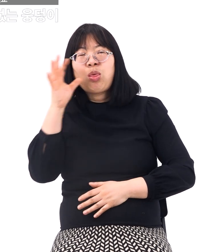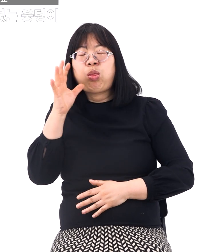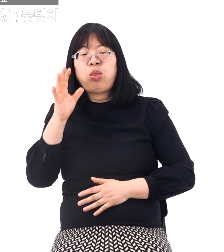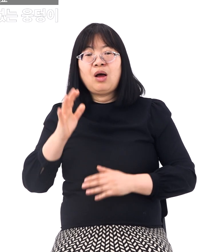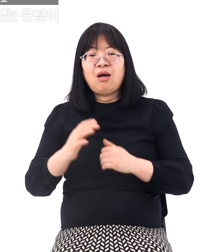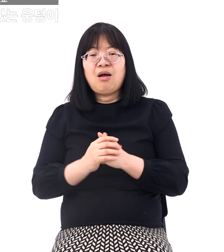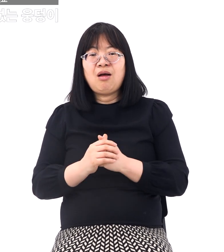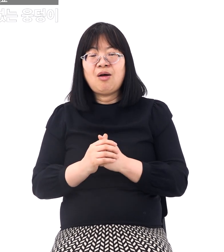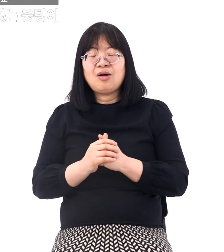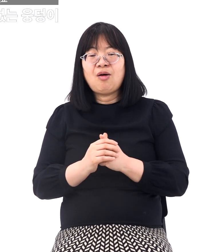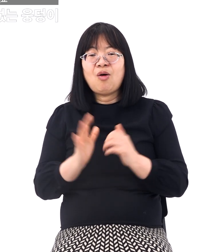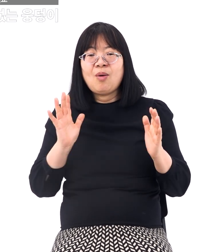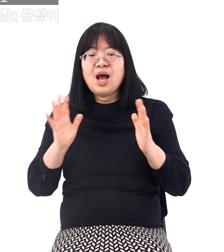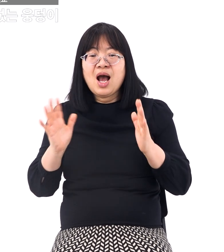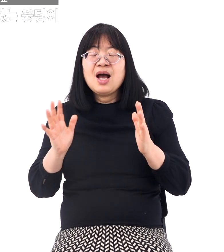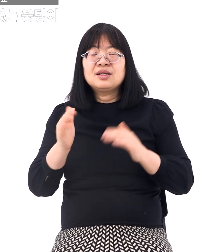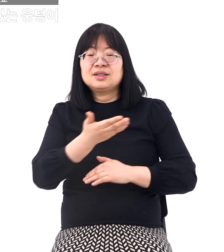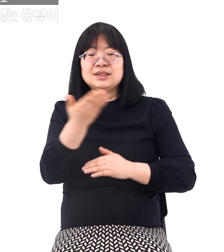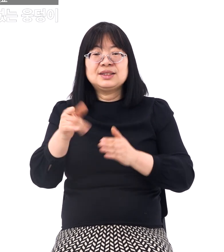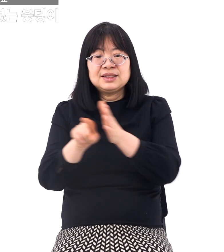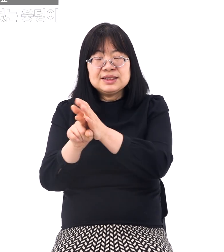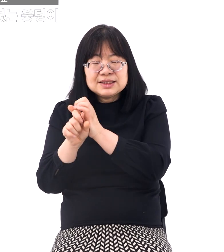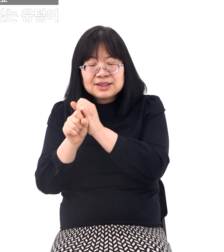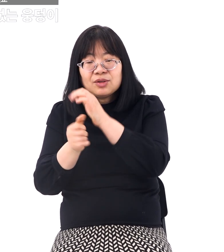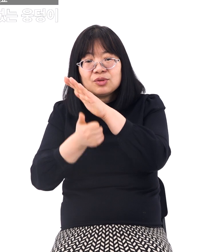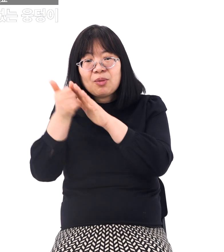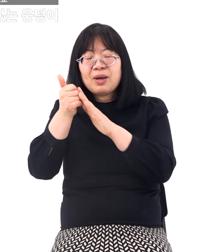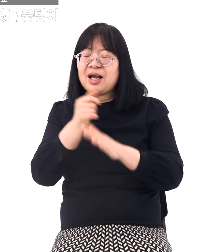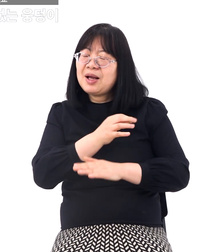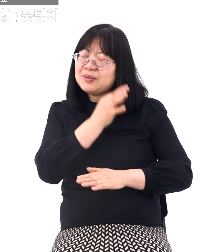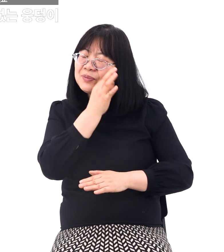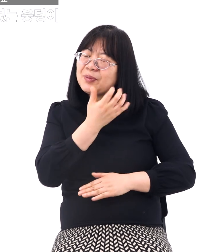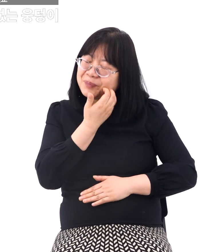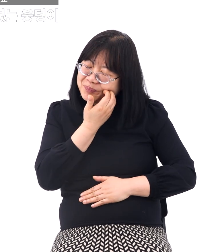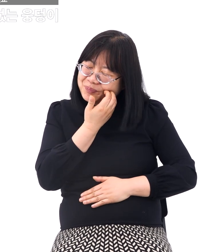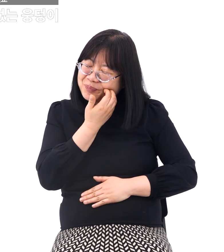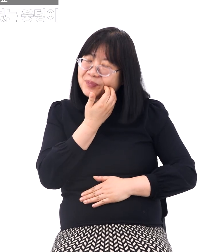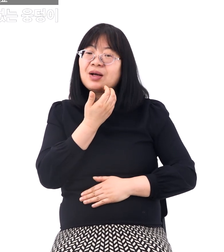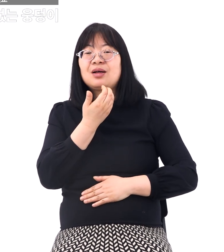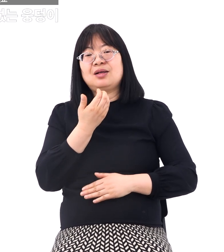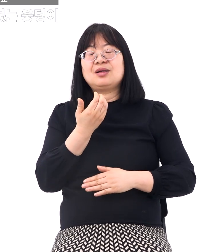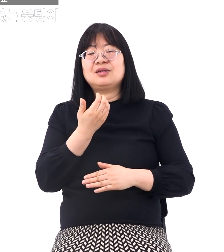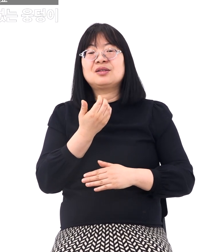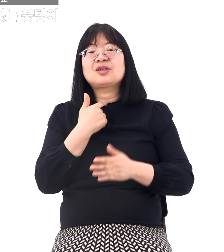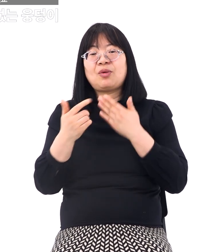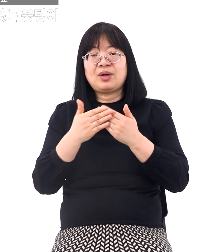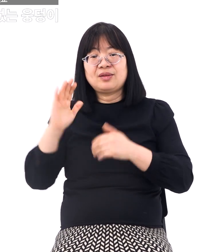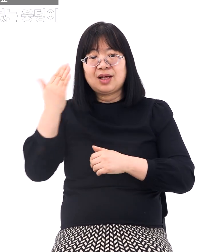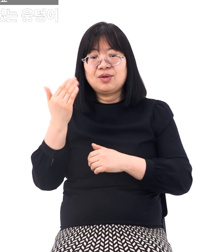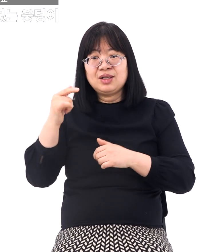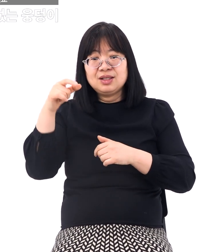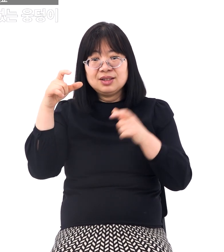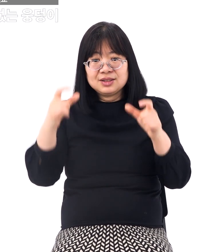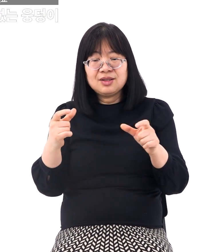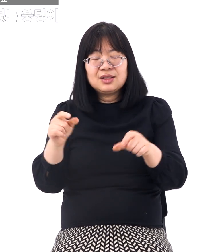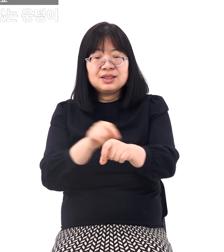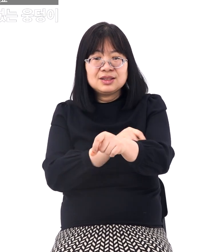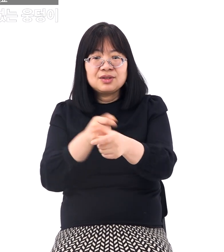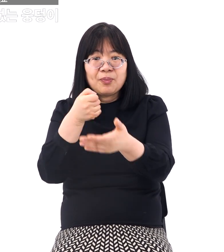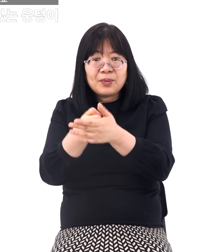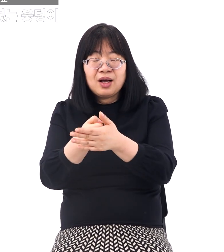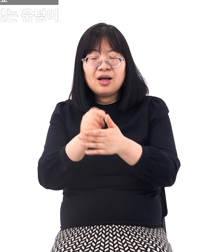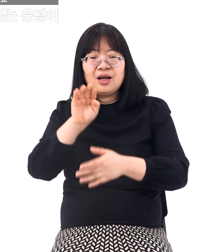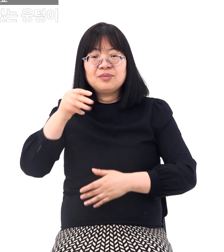그들이 의지하고 가지고 있었던 소망이 수치를 당하게 될 것이고, 근데 그 지역을 특정